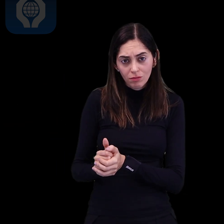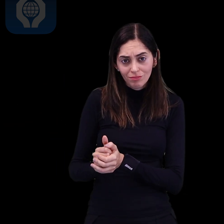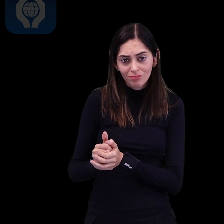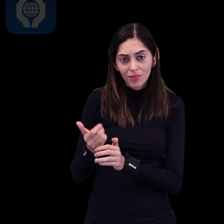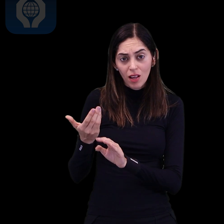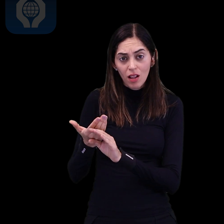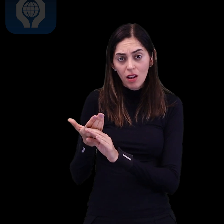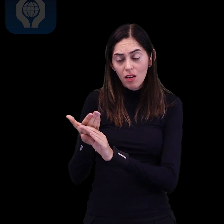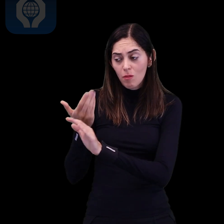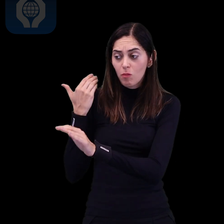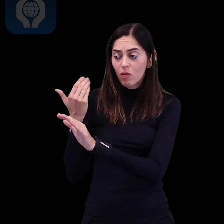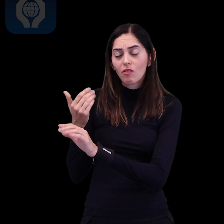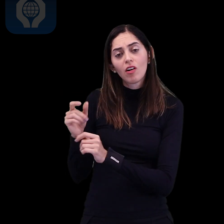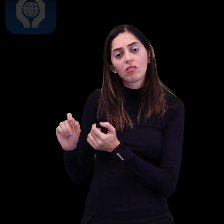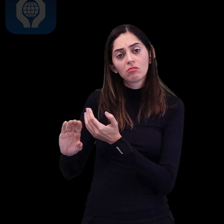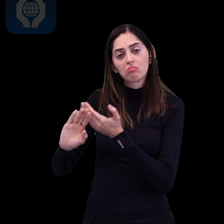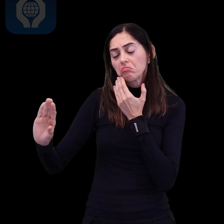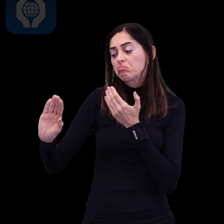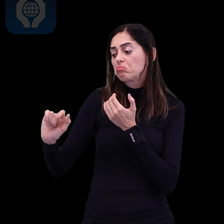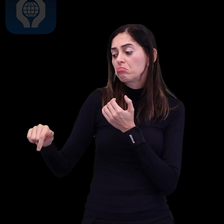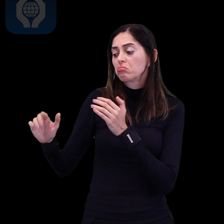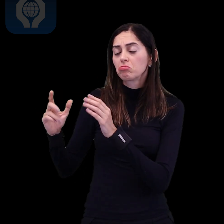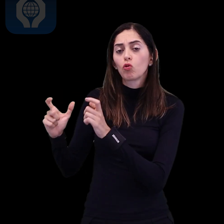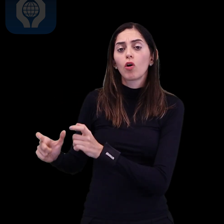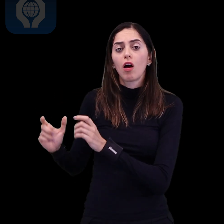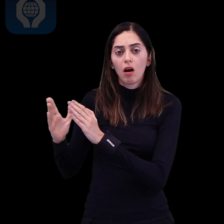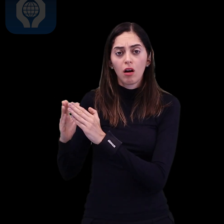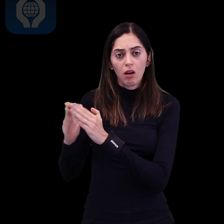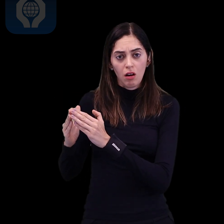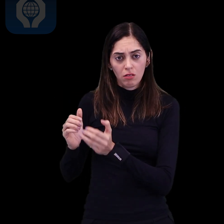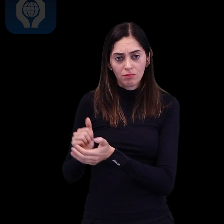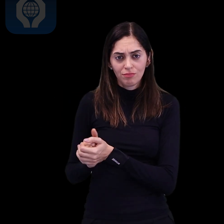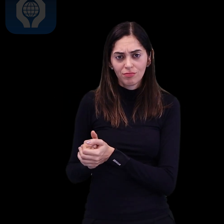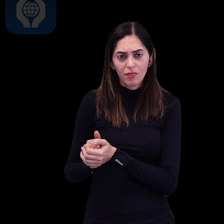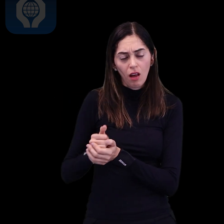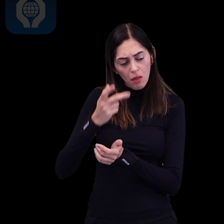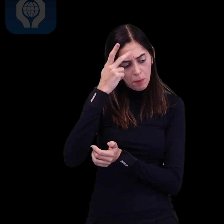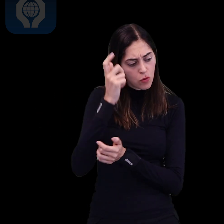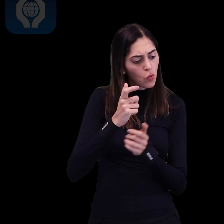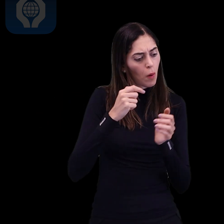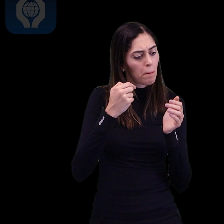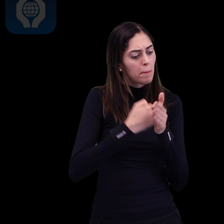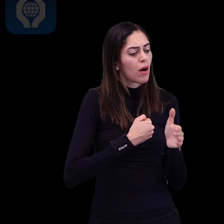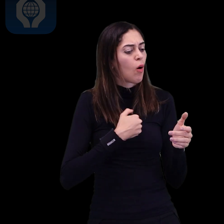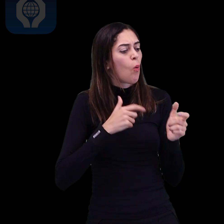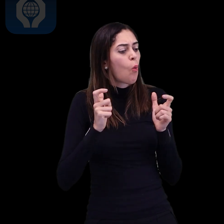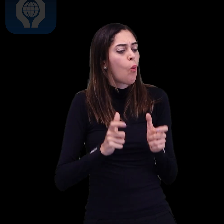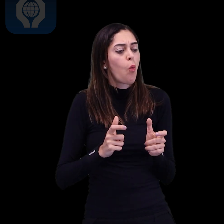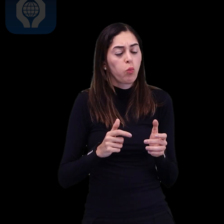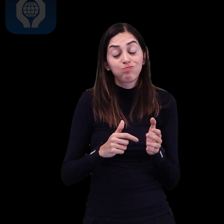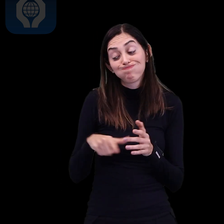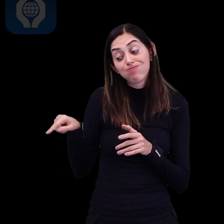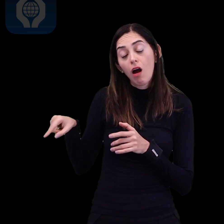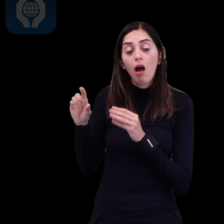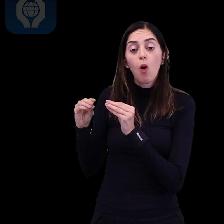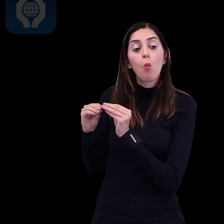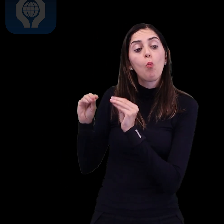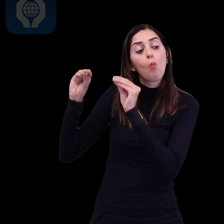foram afastados do lugar onde moravam. Se alguém perguntar onde eles estão morando, você dirá: eles se mudaram para